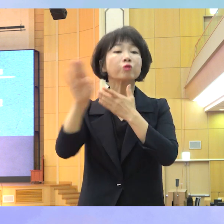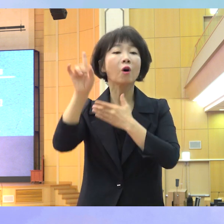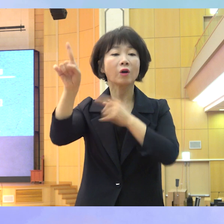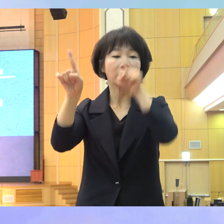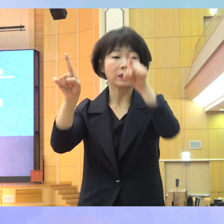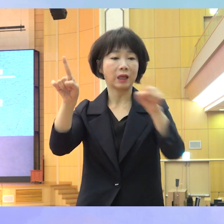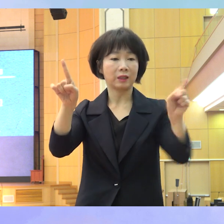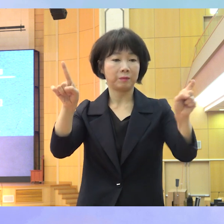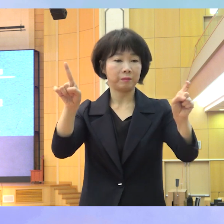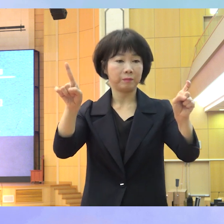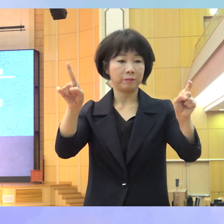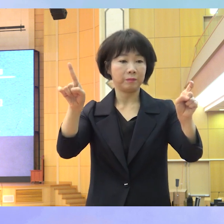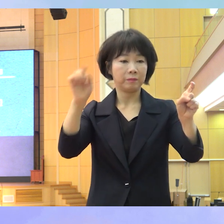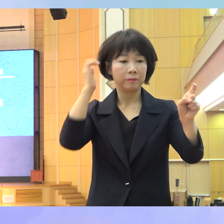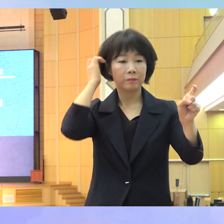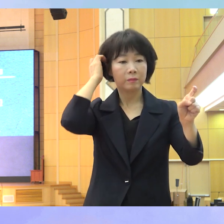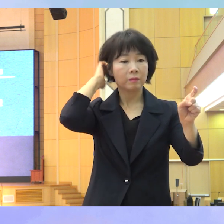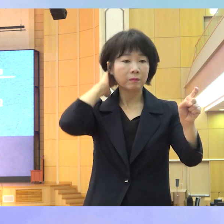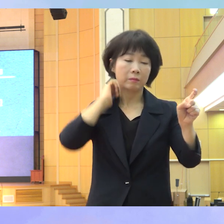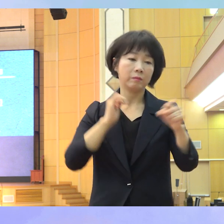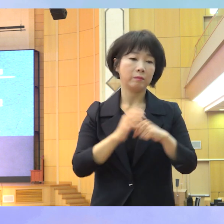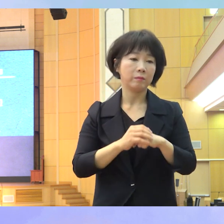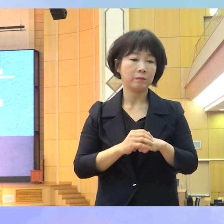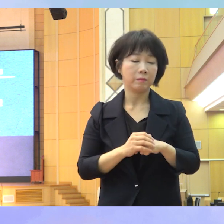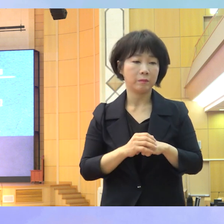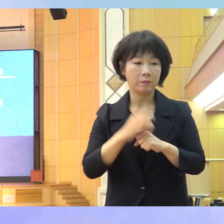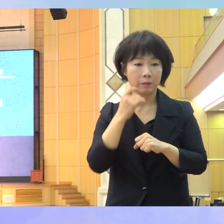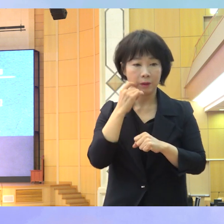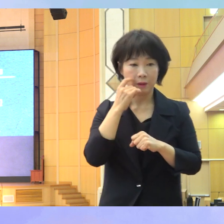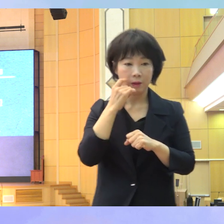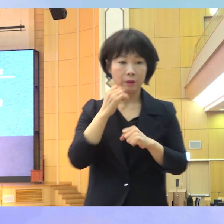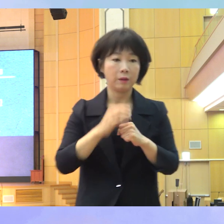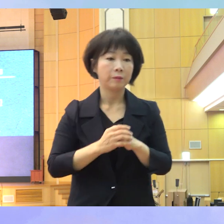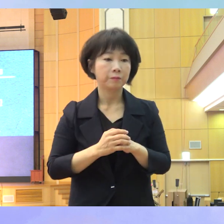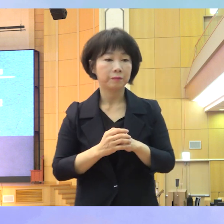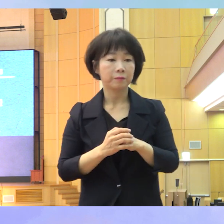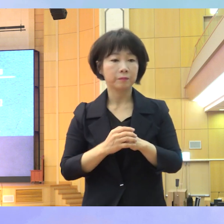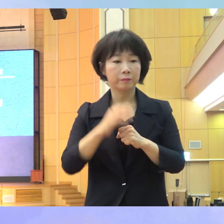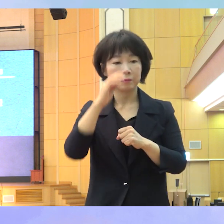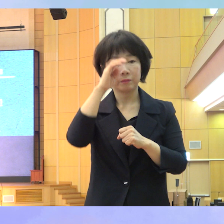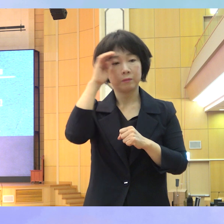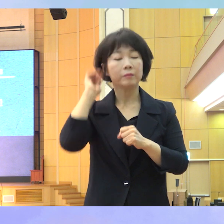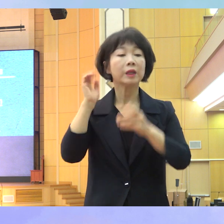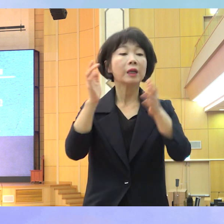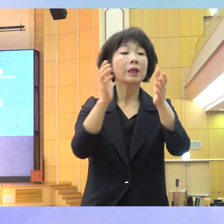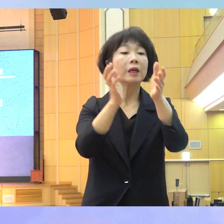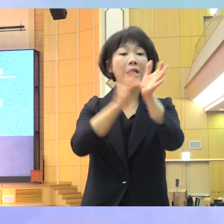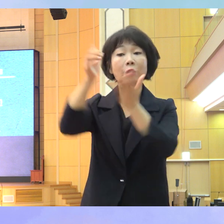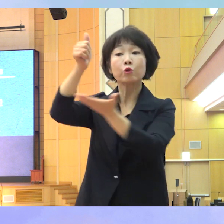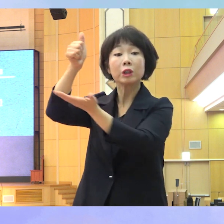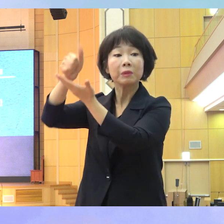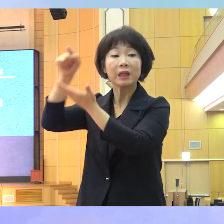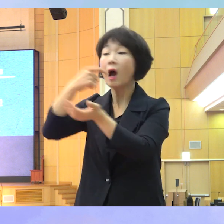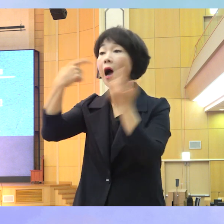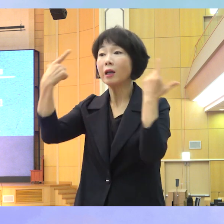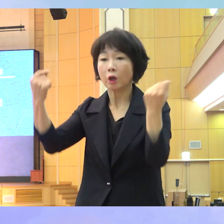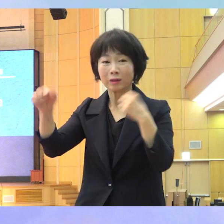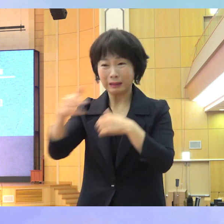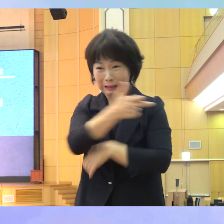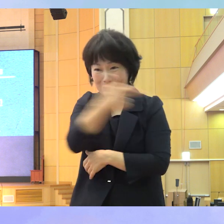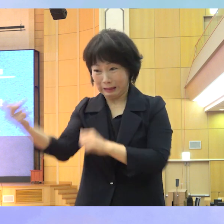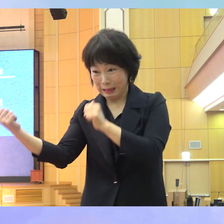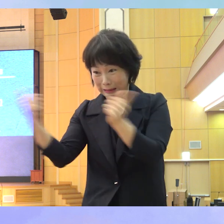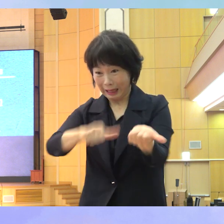1장 10절 말씀입니다. 말씀 봉독하겠습니다. 그가 이같이 큰 사망에서